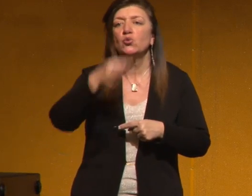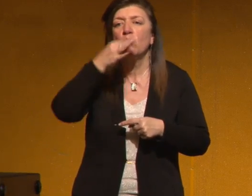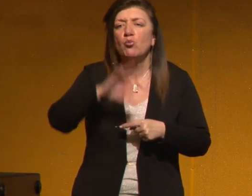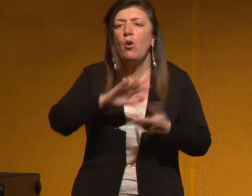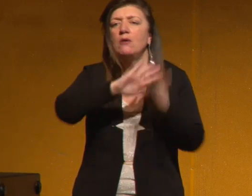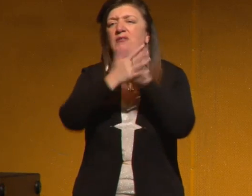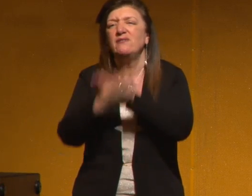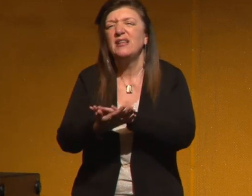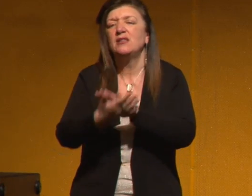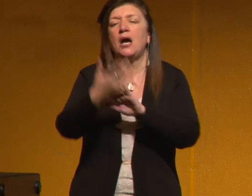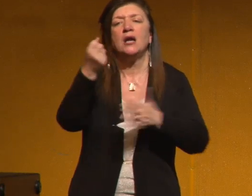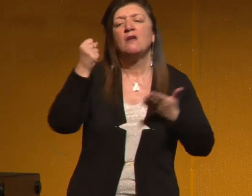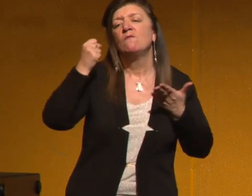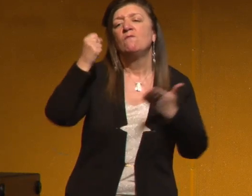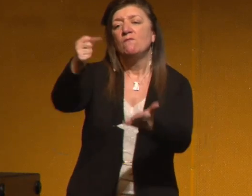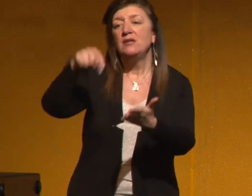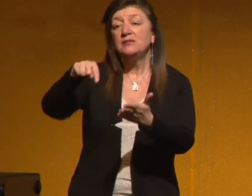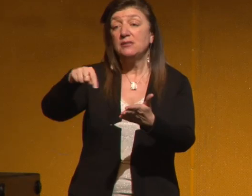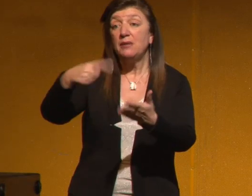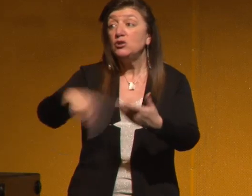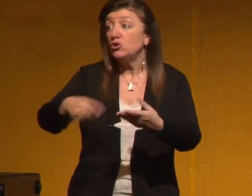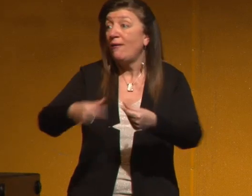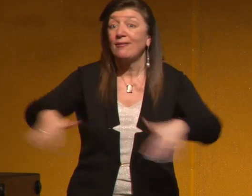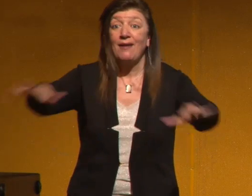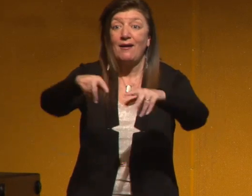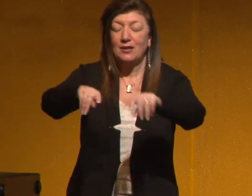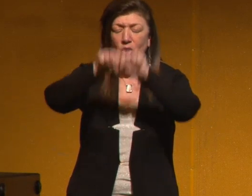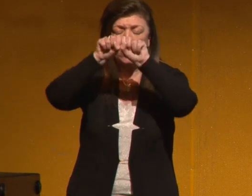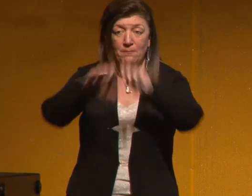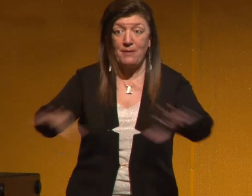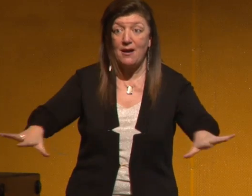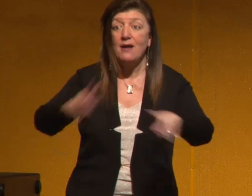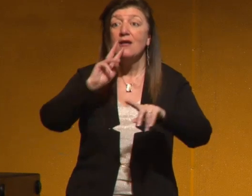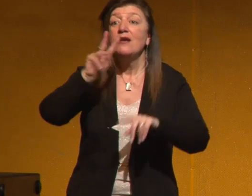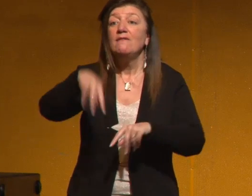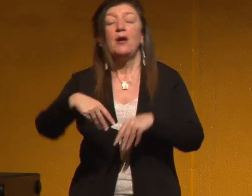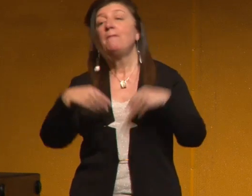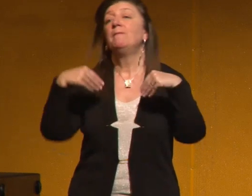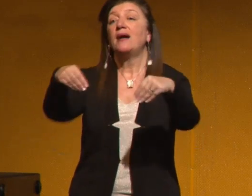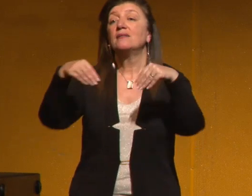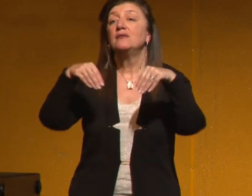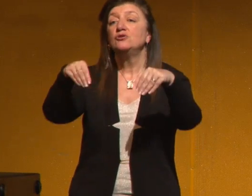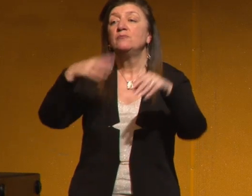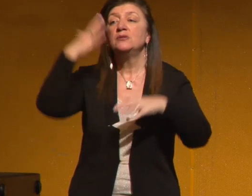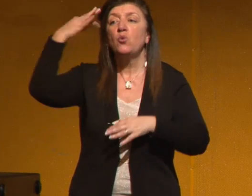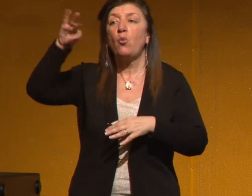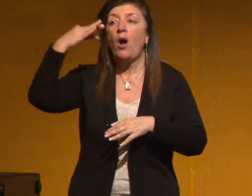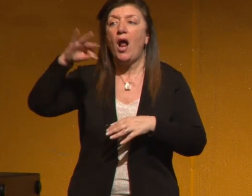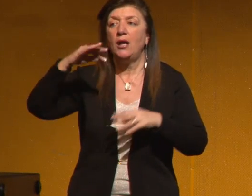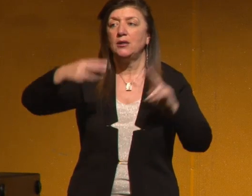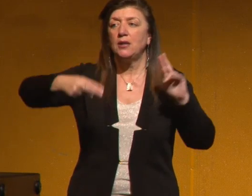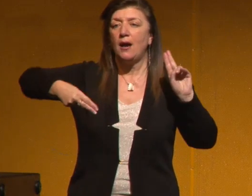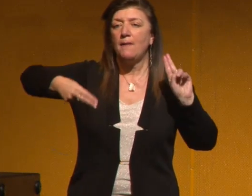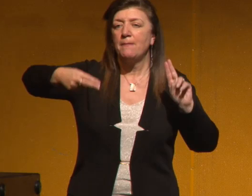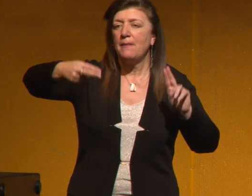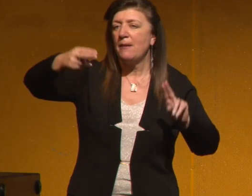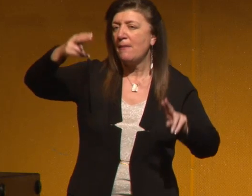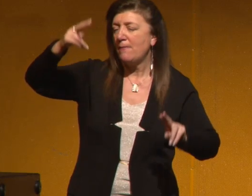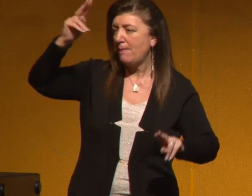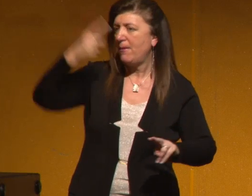investimento nel territorio la partecipazione è stata di una qualità così elevata che abbiamo deciso di aggiungere